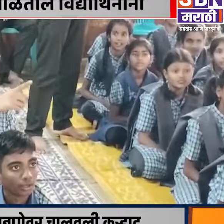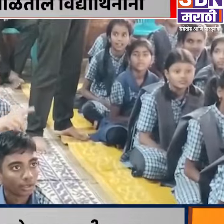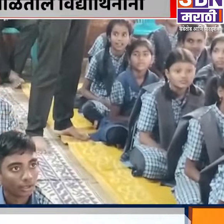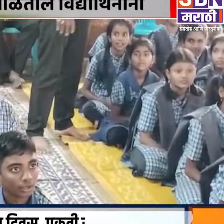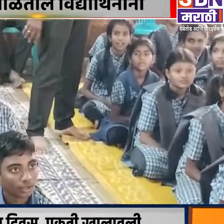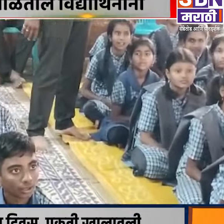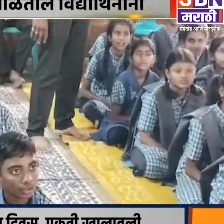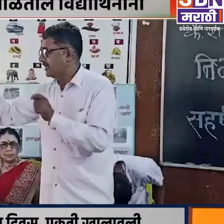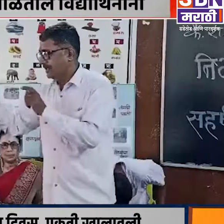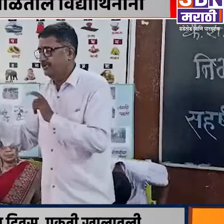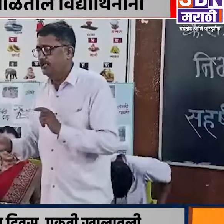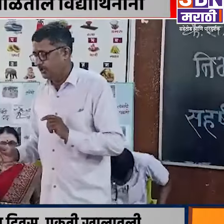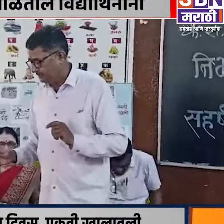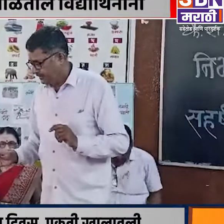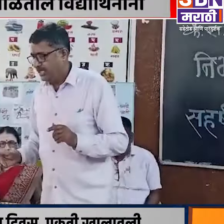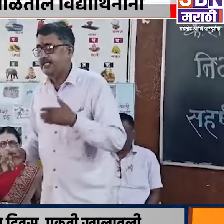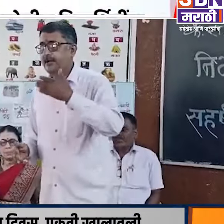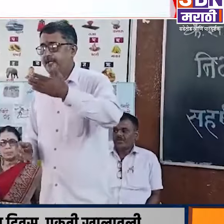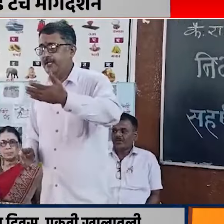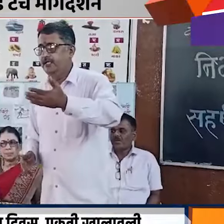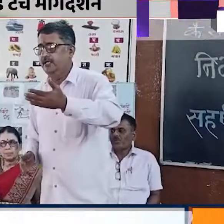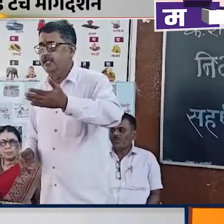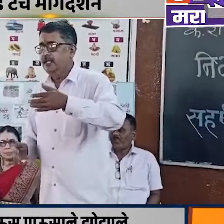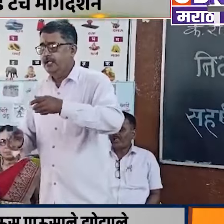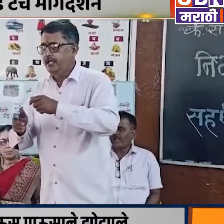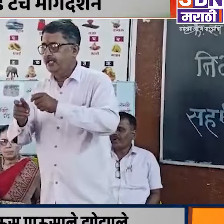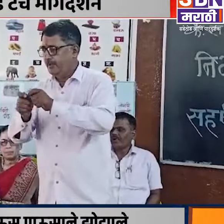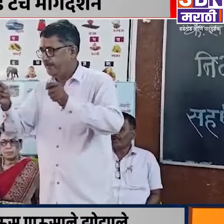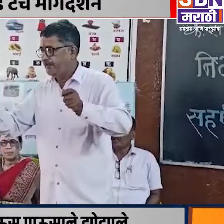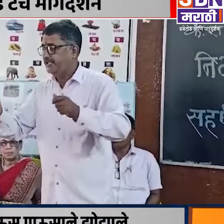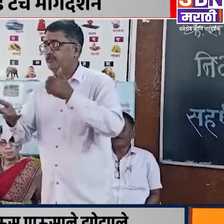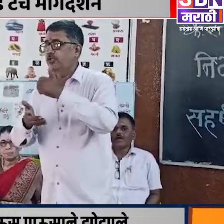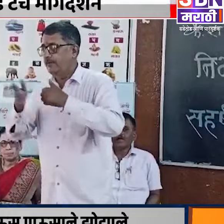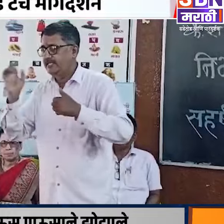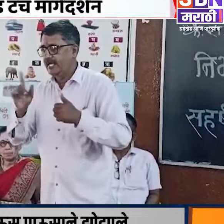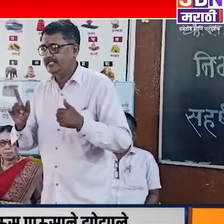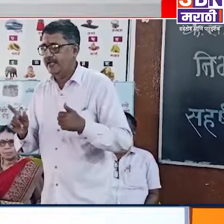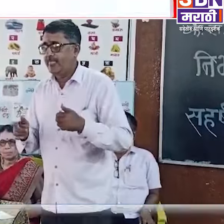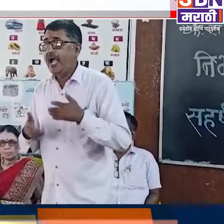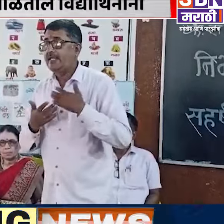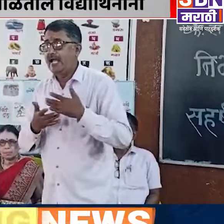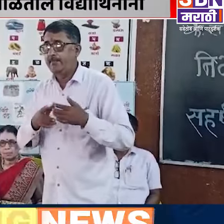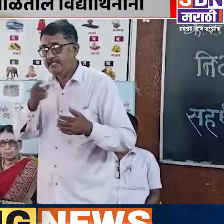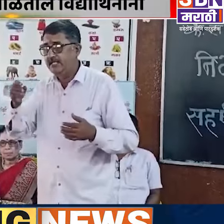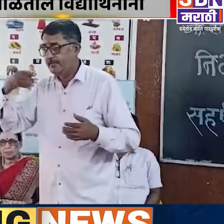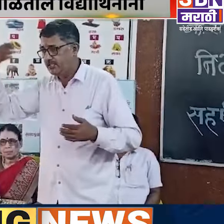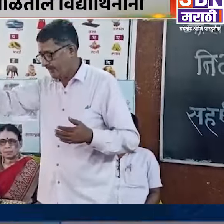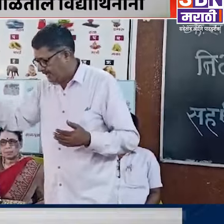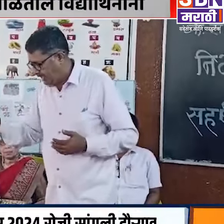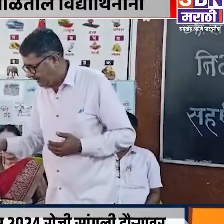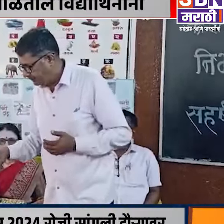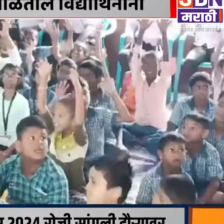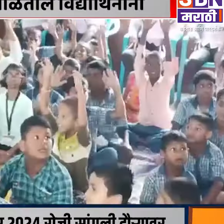बंदोबस्त करण्यासाठी निर्भया पथक सक्षमपणे कार्यरत असून मिरज निर्भया पथकाकडील पीएसआय माळी मॅडम